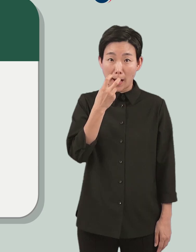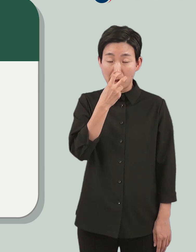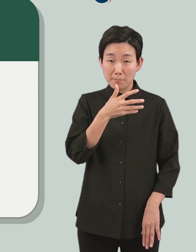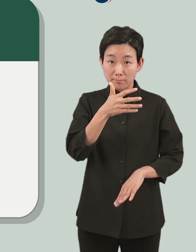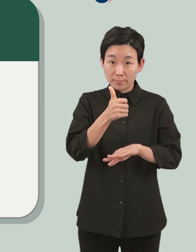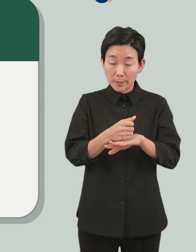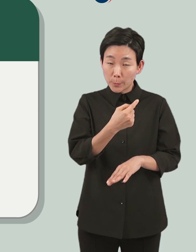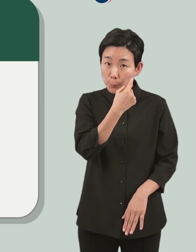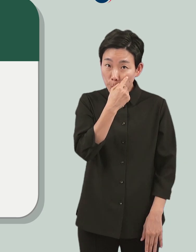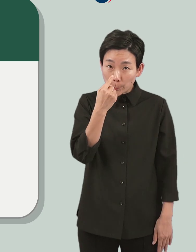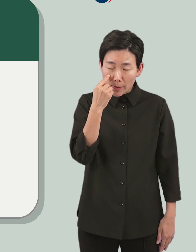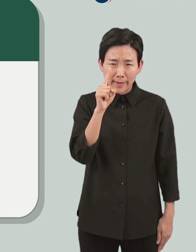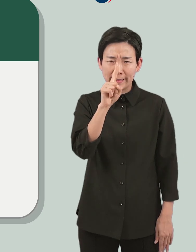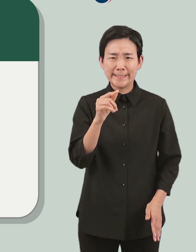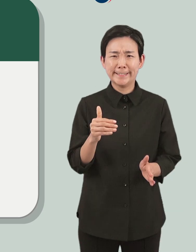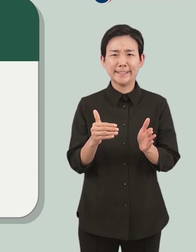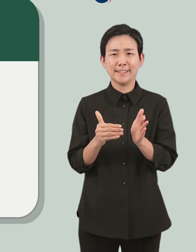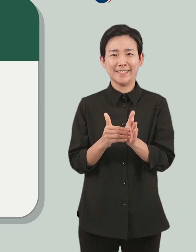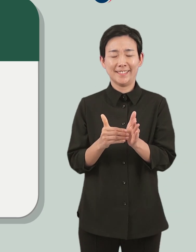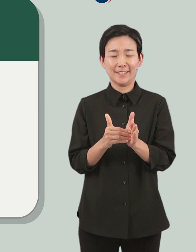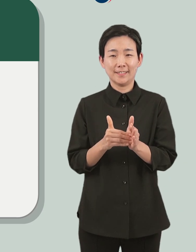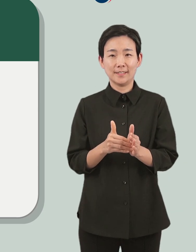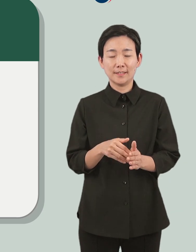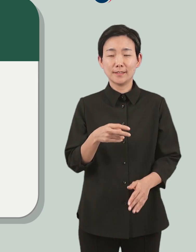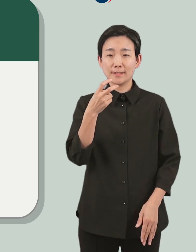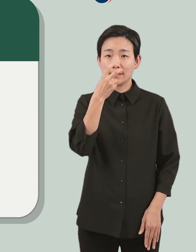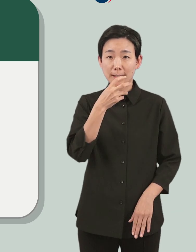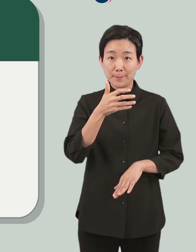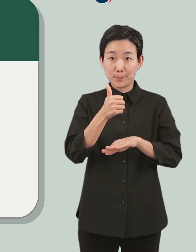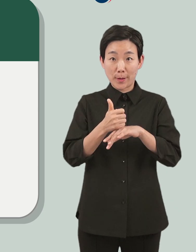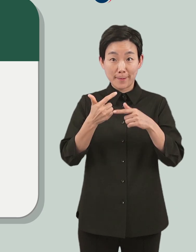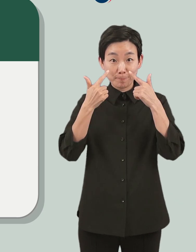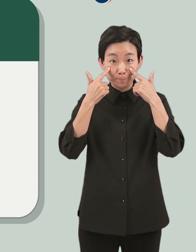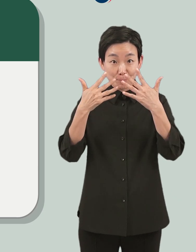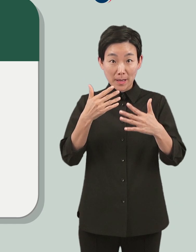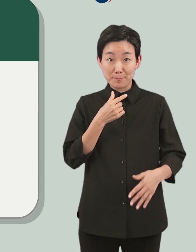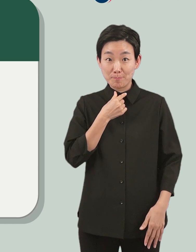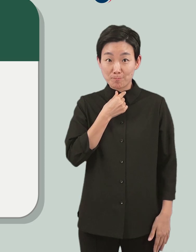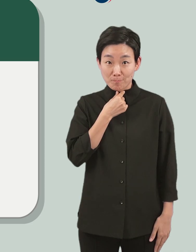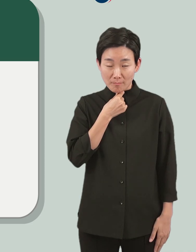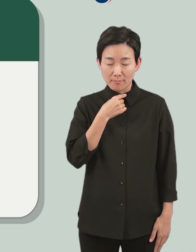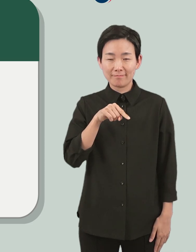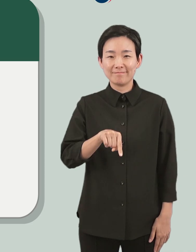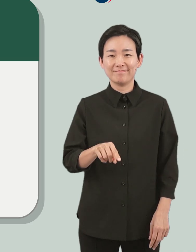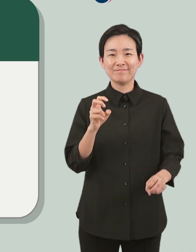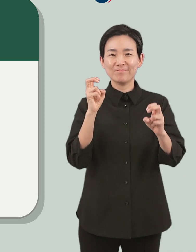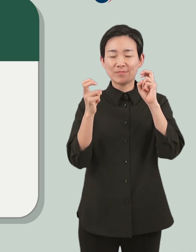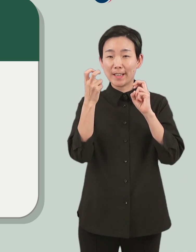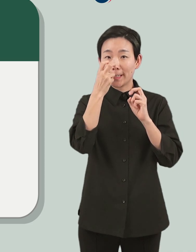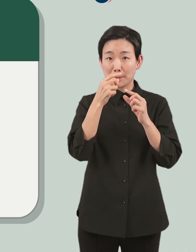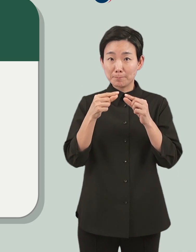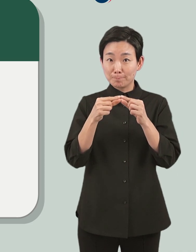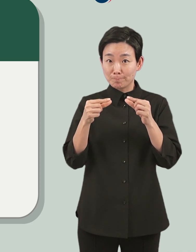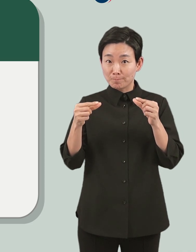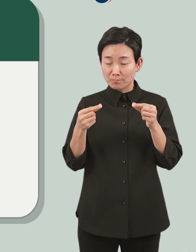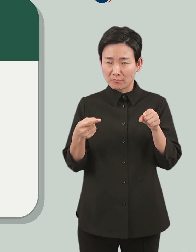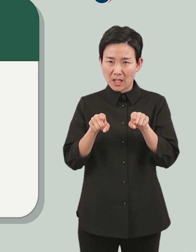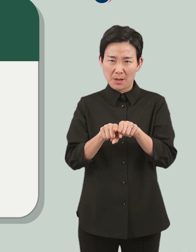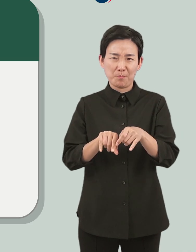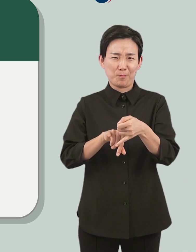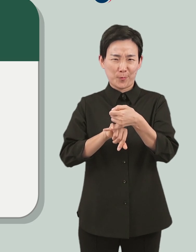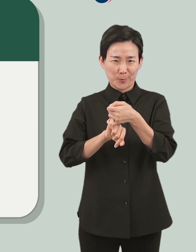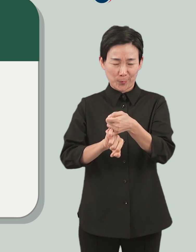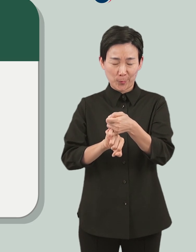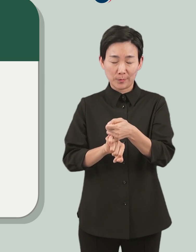측정을 위해 전용 혈당 측정 검사지 체외 제허 13-13345 모델명 GS202와